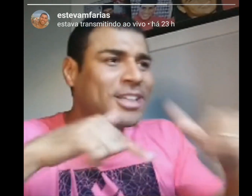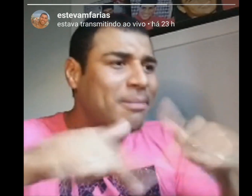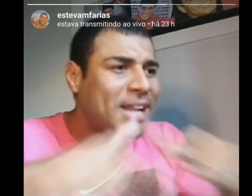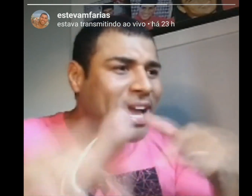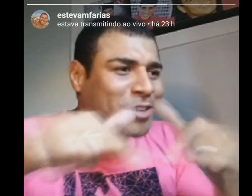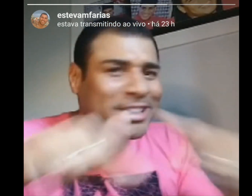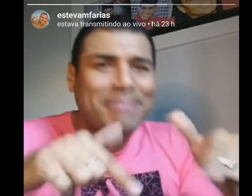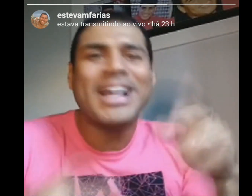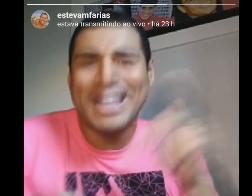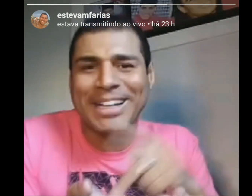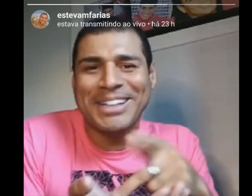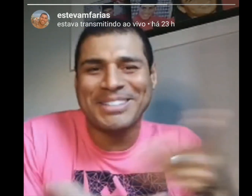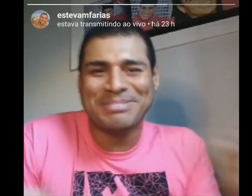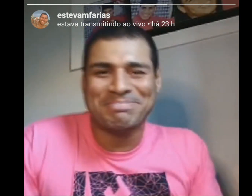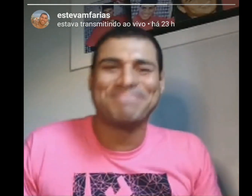em trabalhar, né?